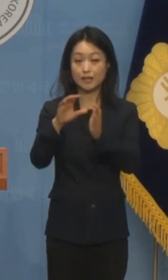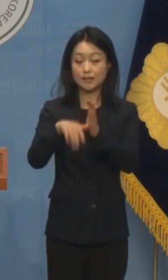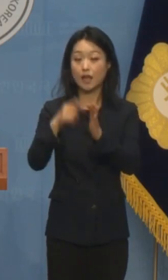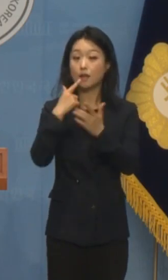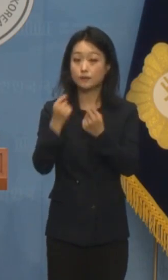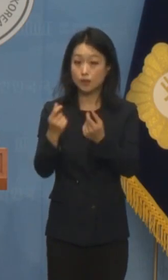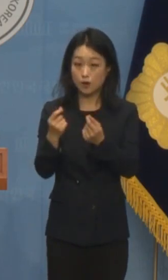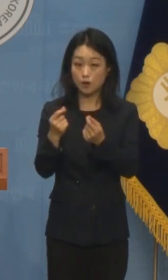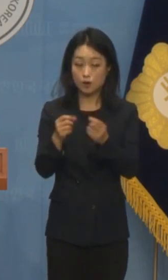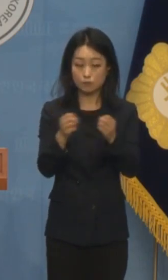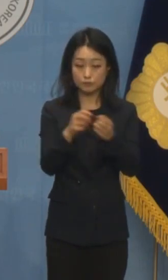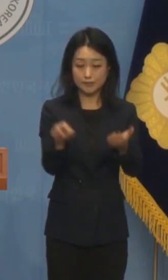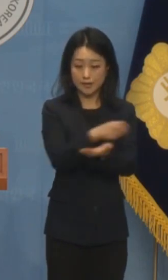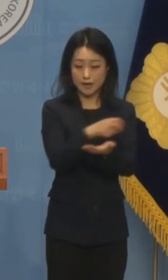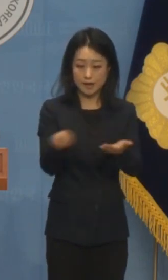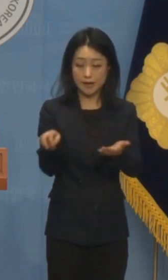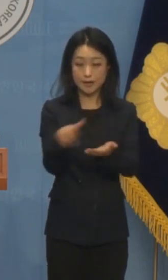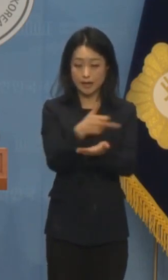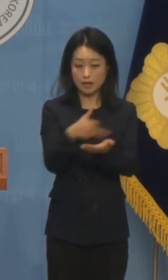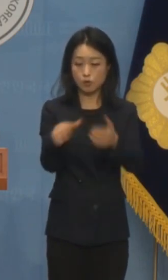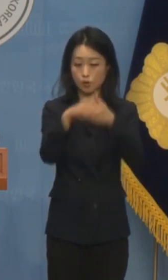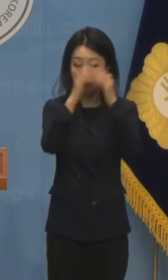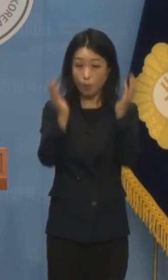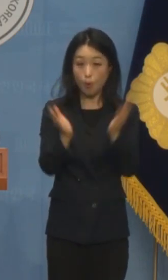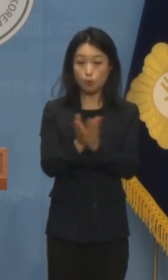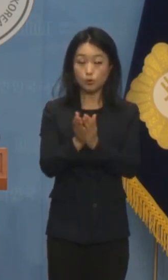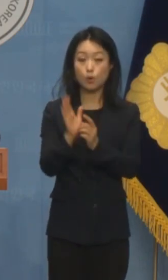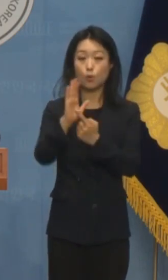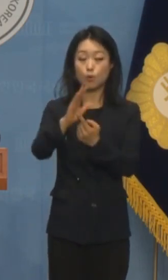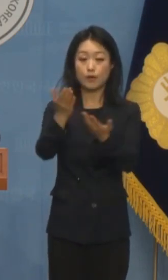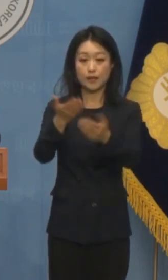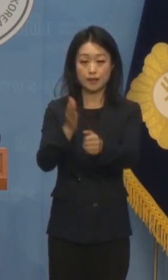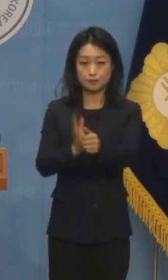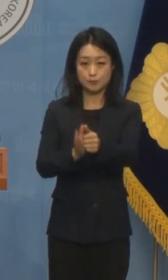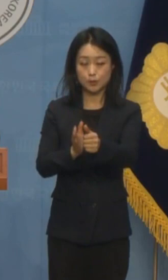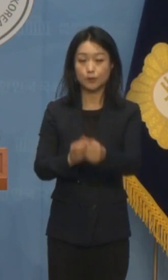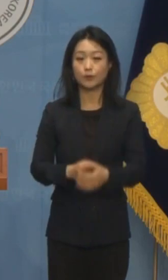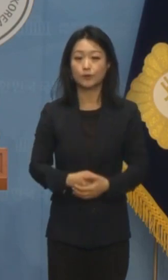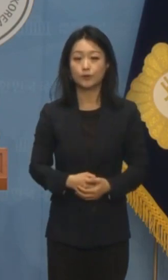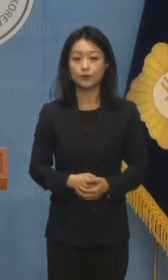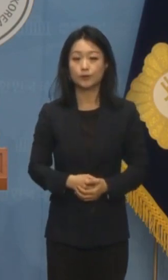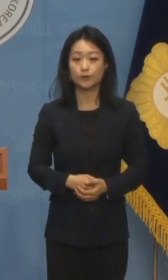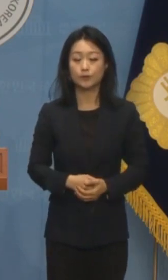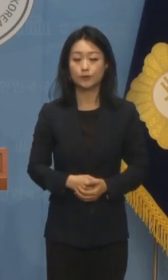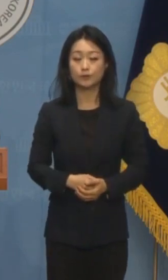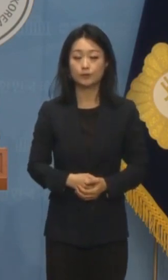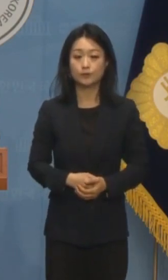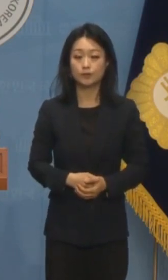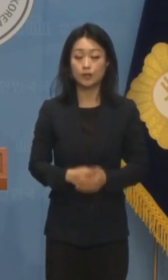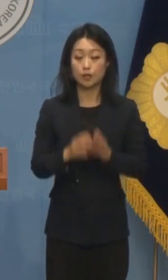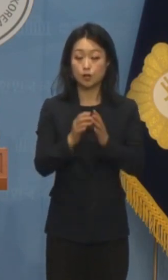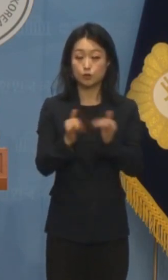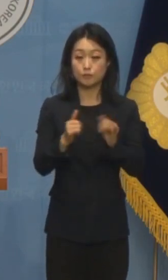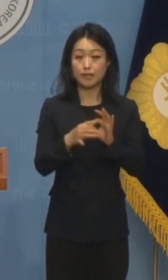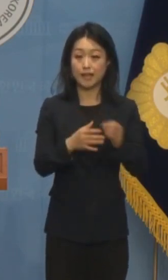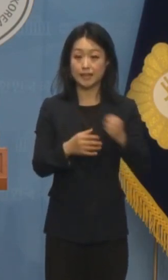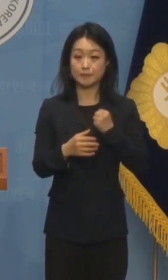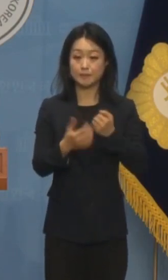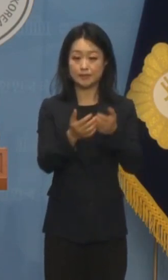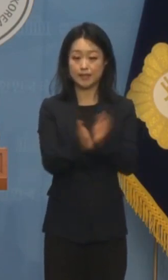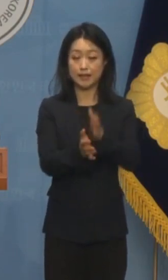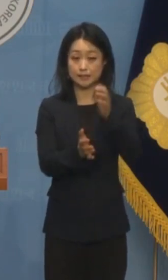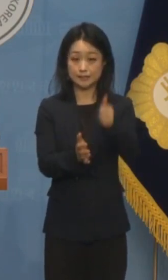주고받은 모든 카톡 문자 메시지를 공개하십시오 국민의 힘 전당